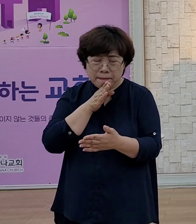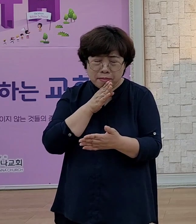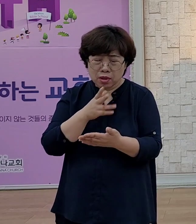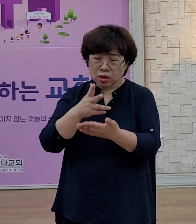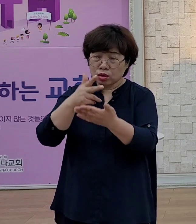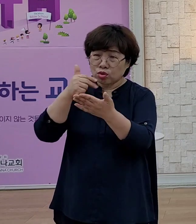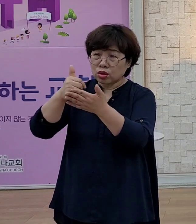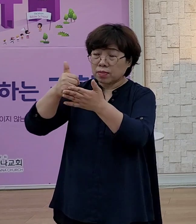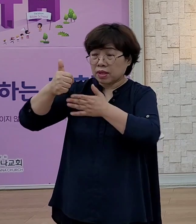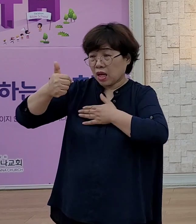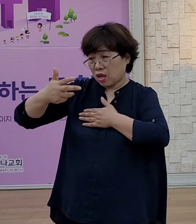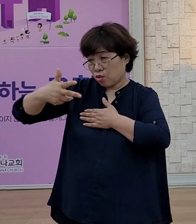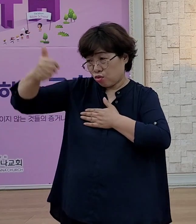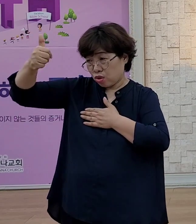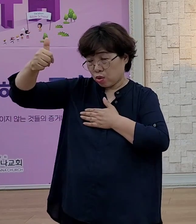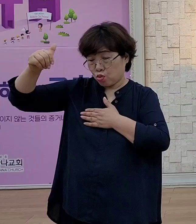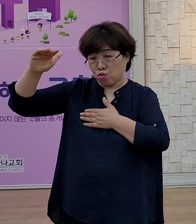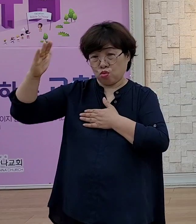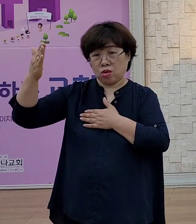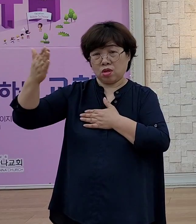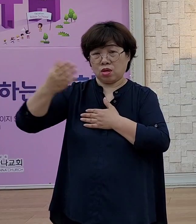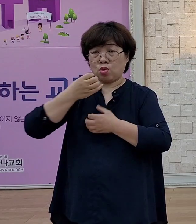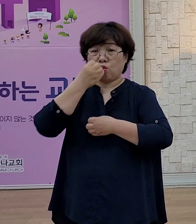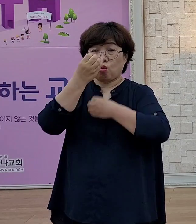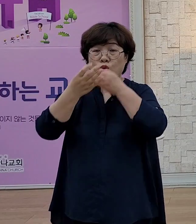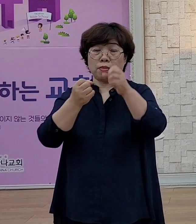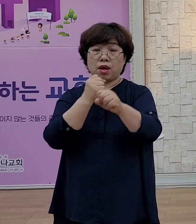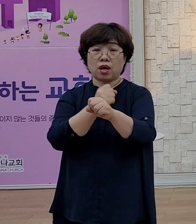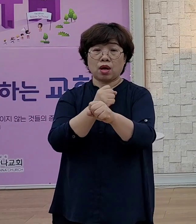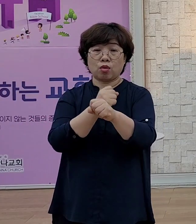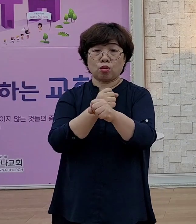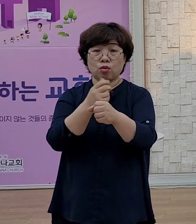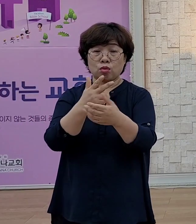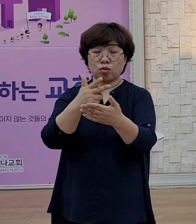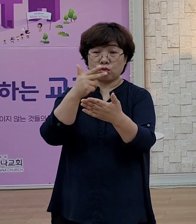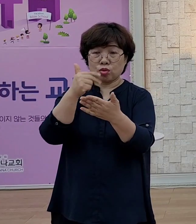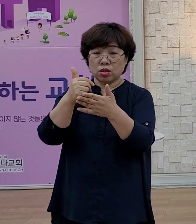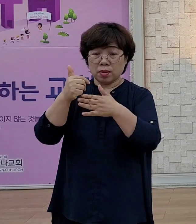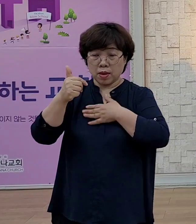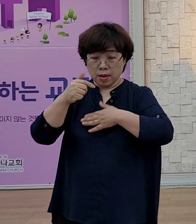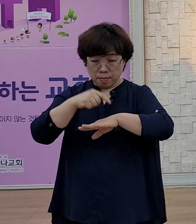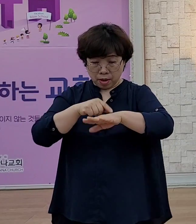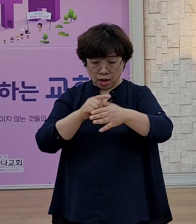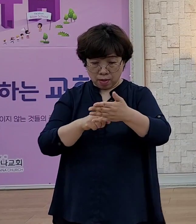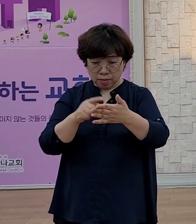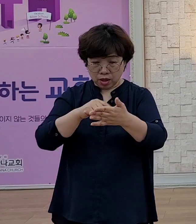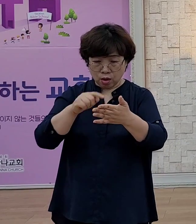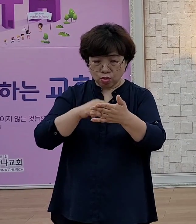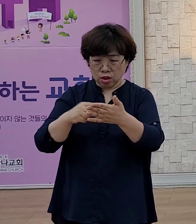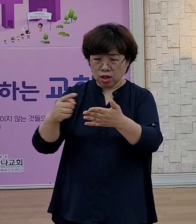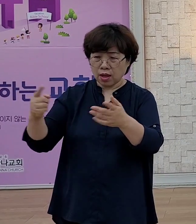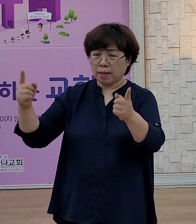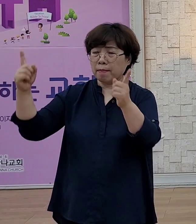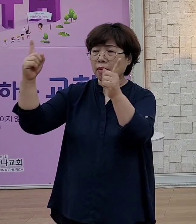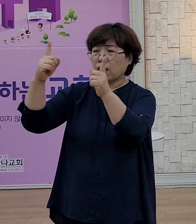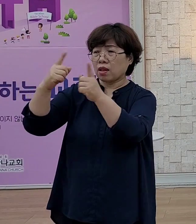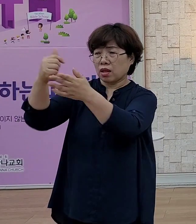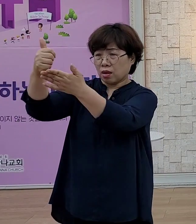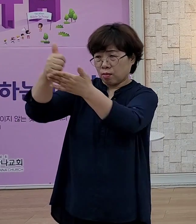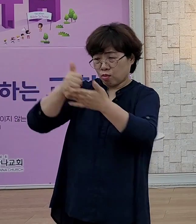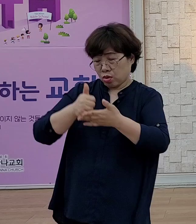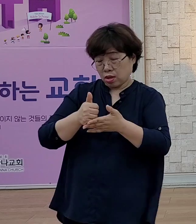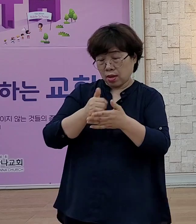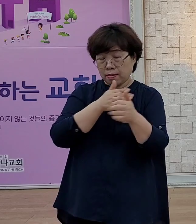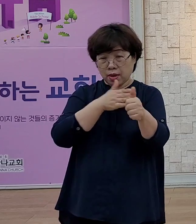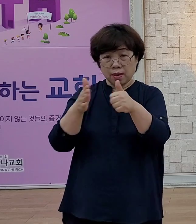주님이 나의 주인이십니다 고백하고 지금 주님을 마음속에 영접하길 바랍니다.